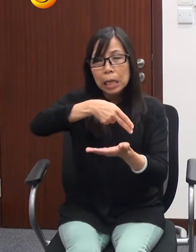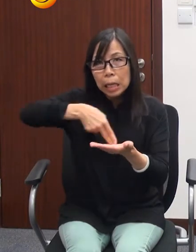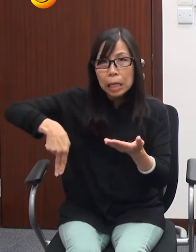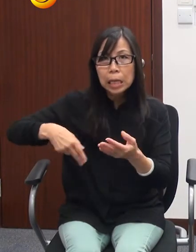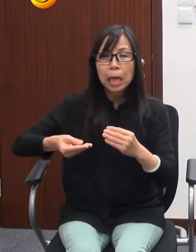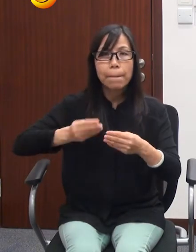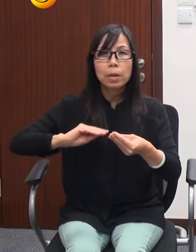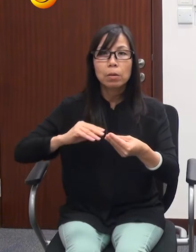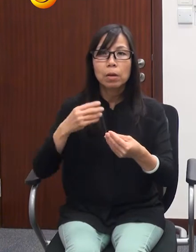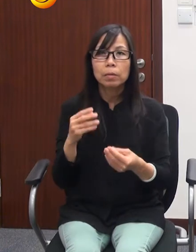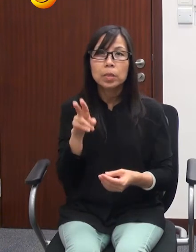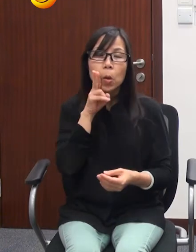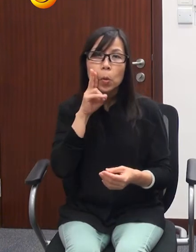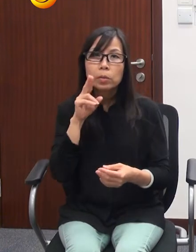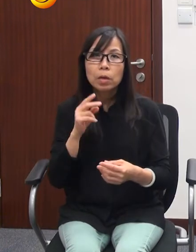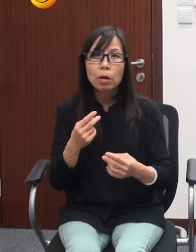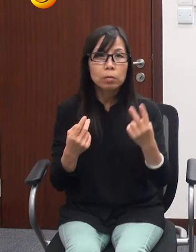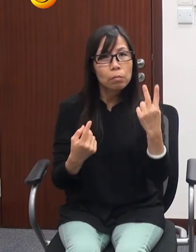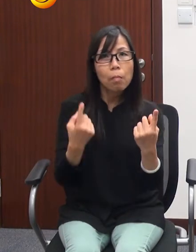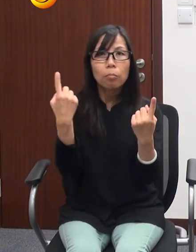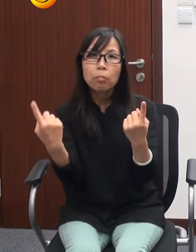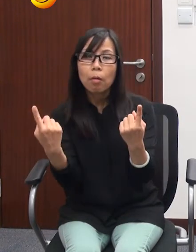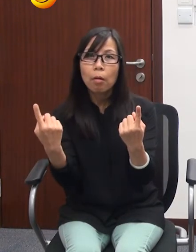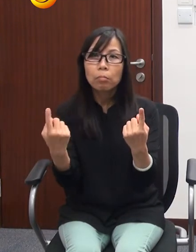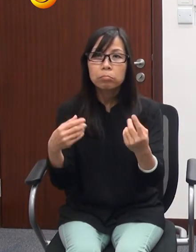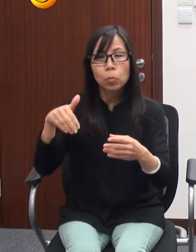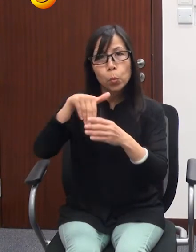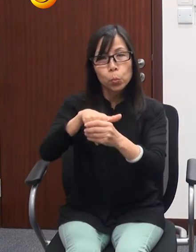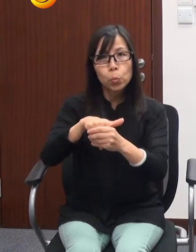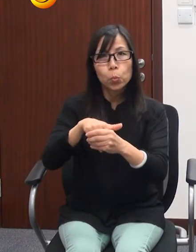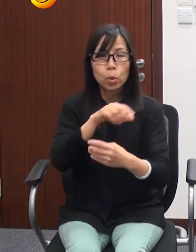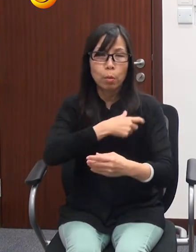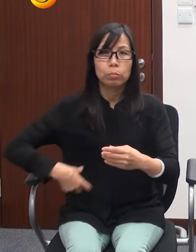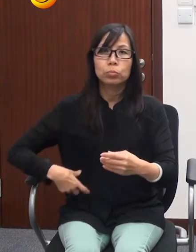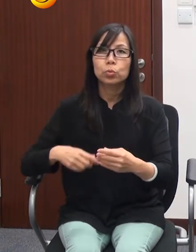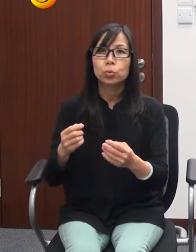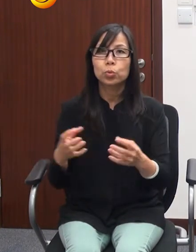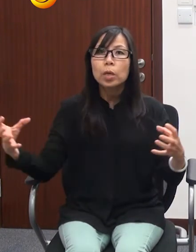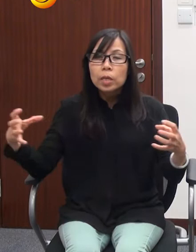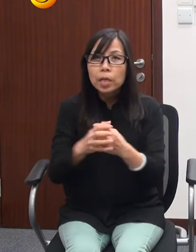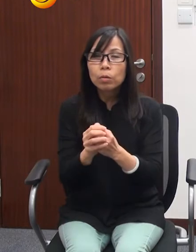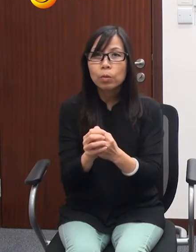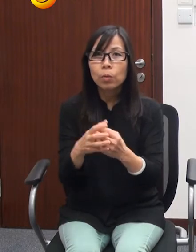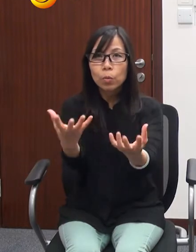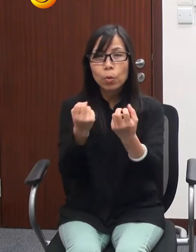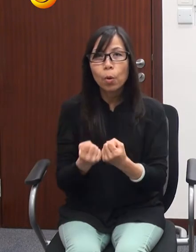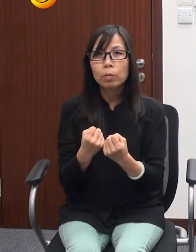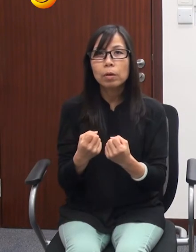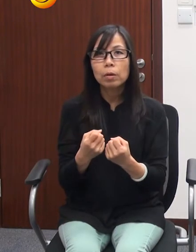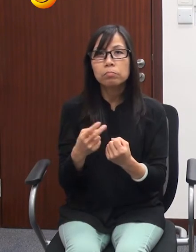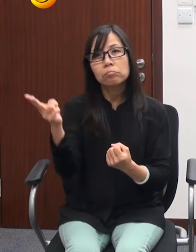選，咁佢係敵對嘅，咁我哋總共攞咗二千八百票，佢攞咗二千票，